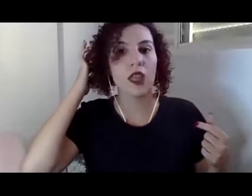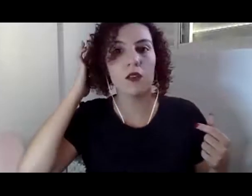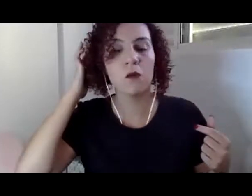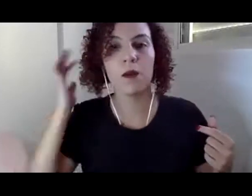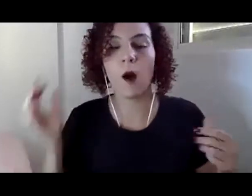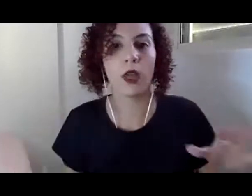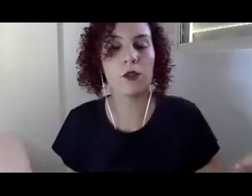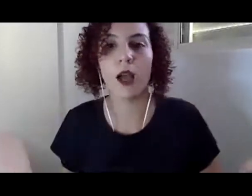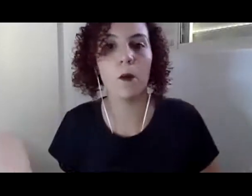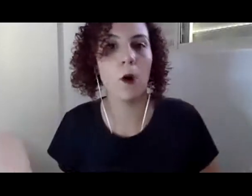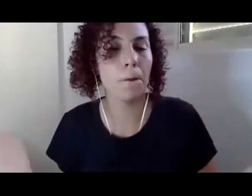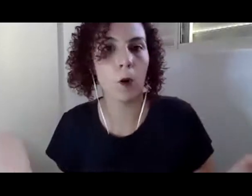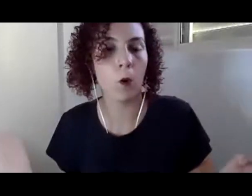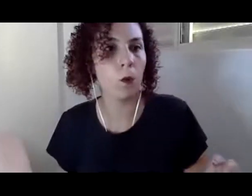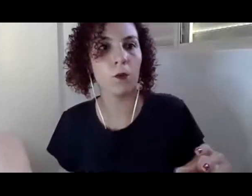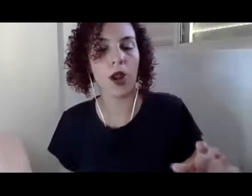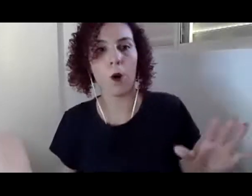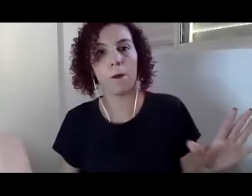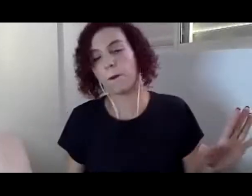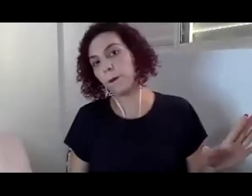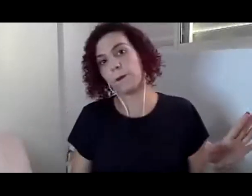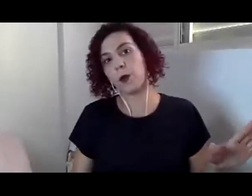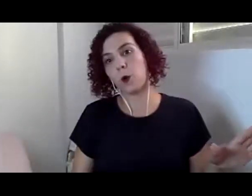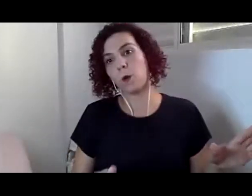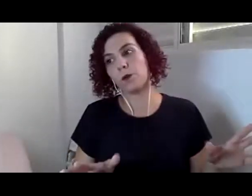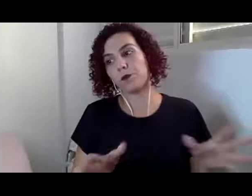não sei, alguém me chamou para um,